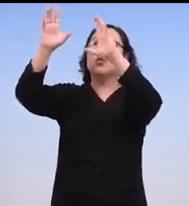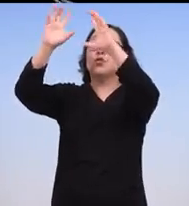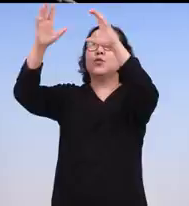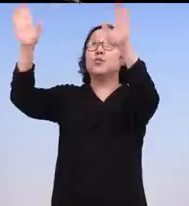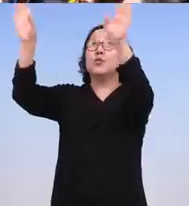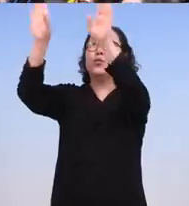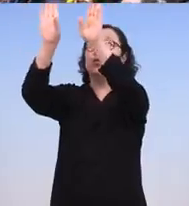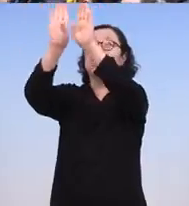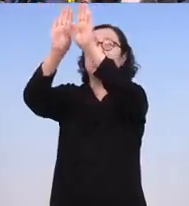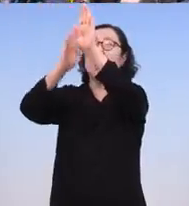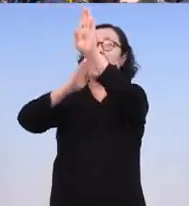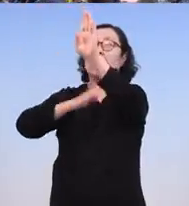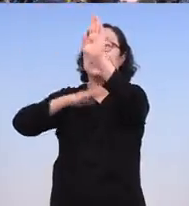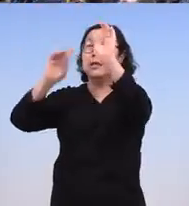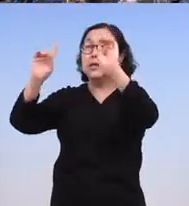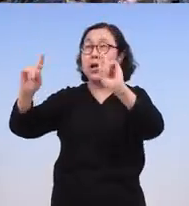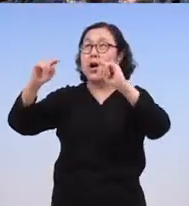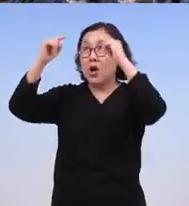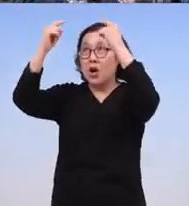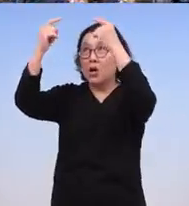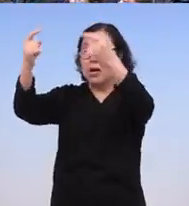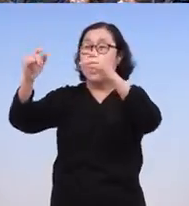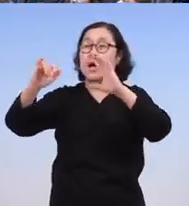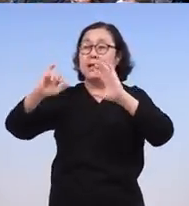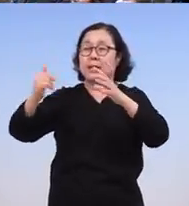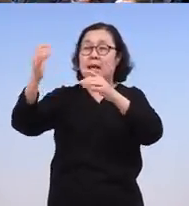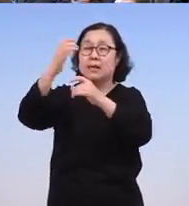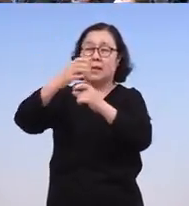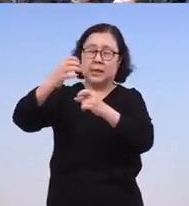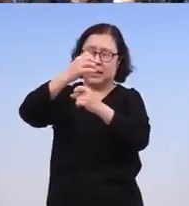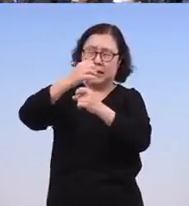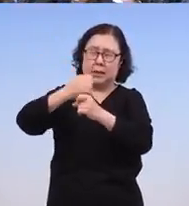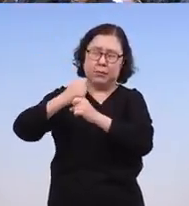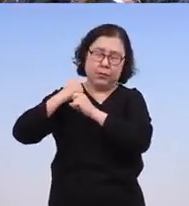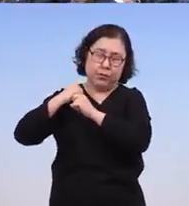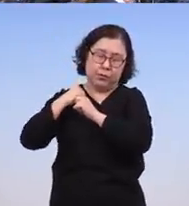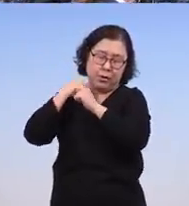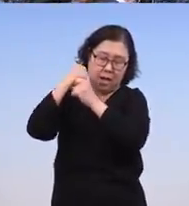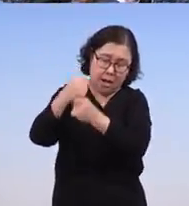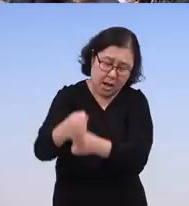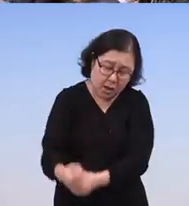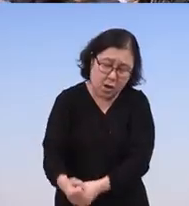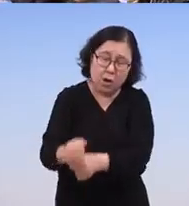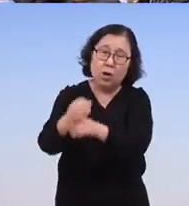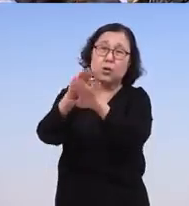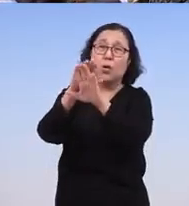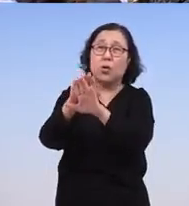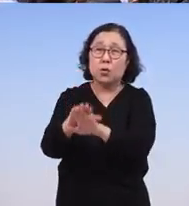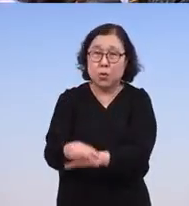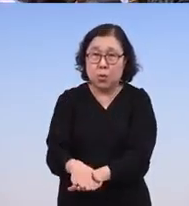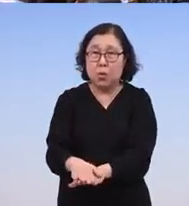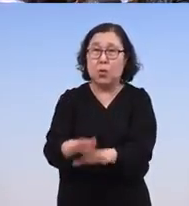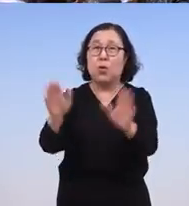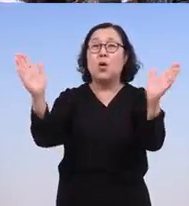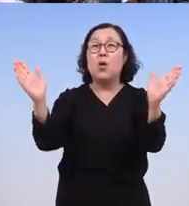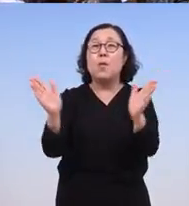넘치리라. 열린 천국문 내가 들어가 세상 짐을